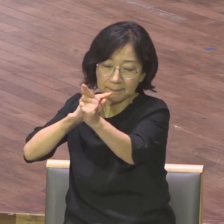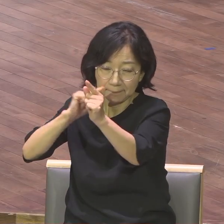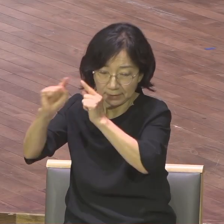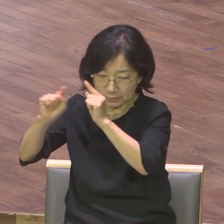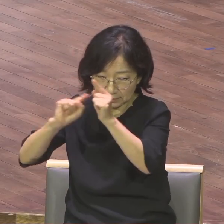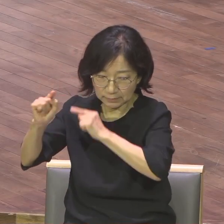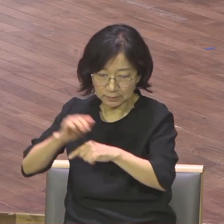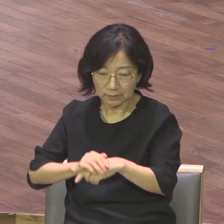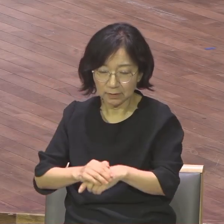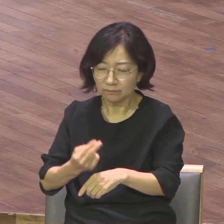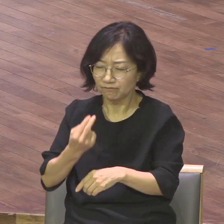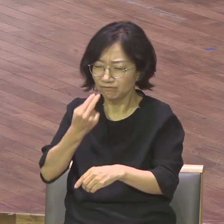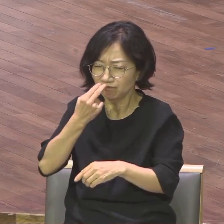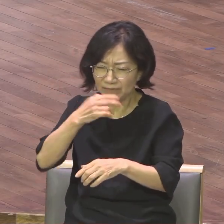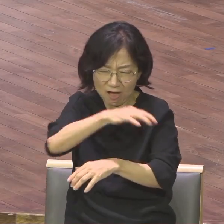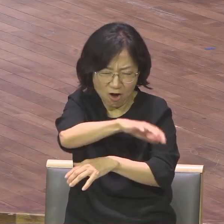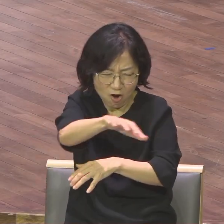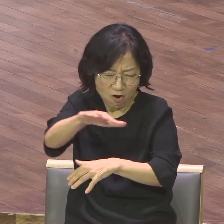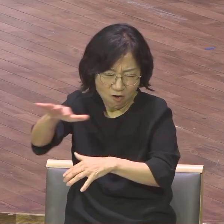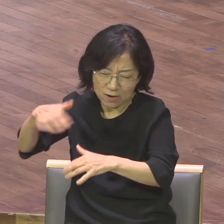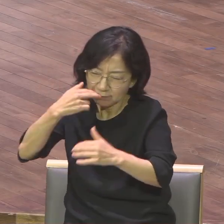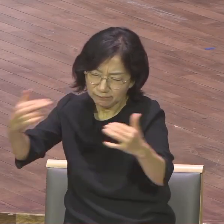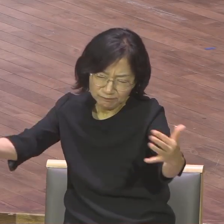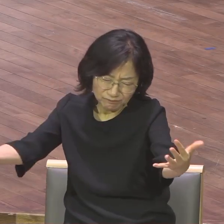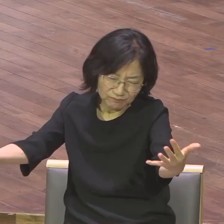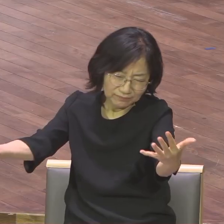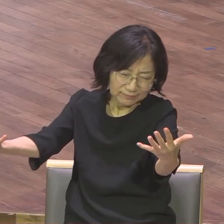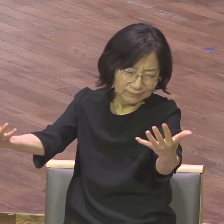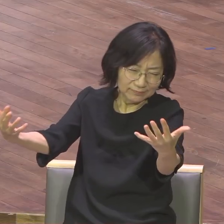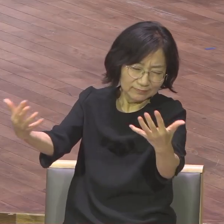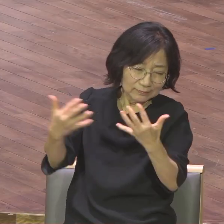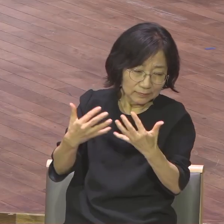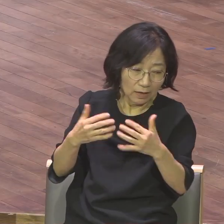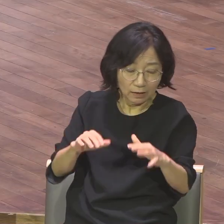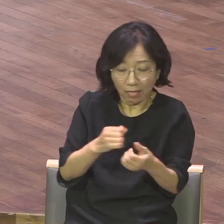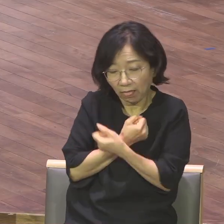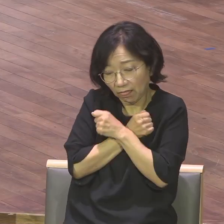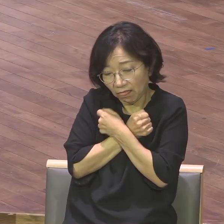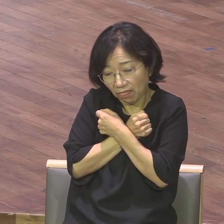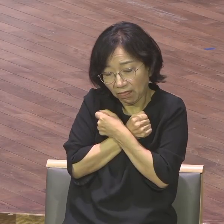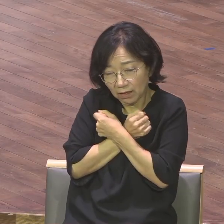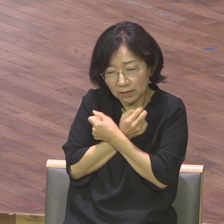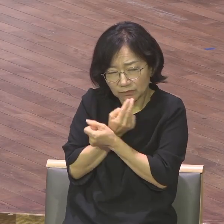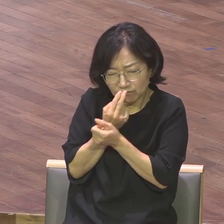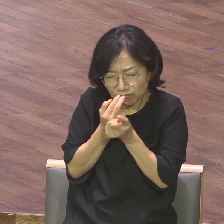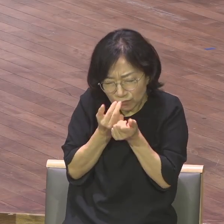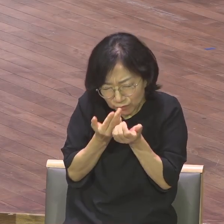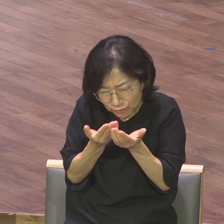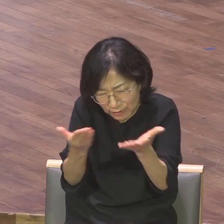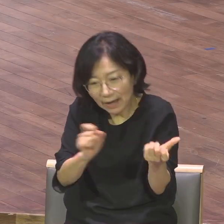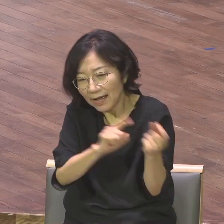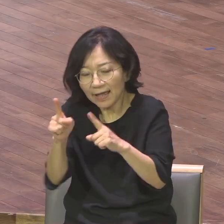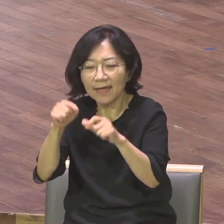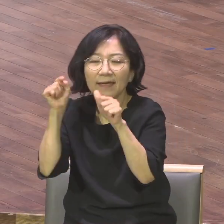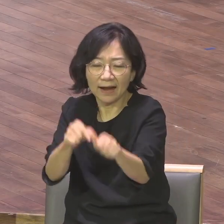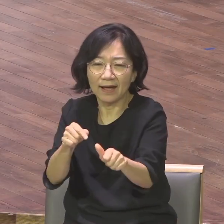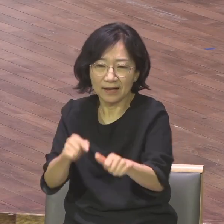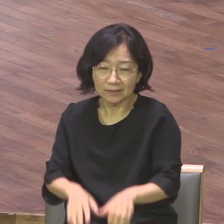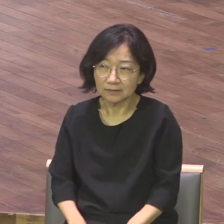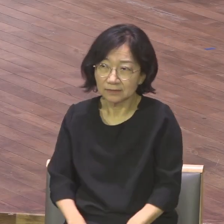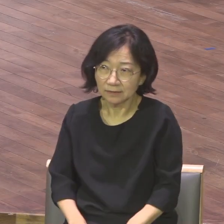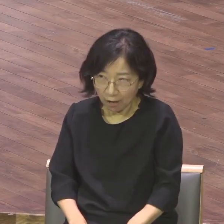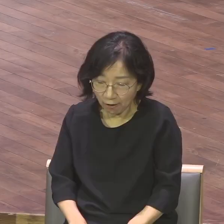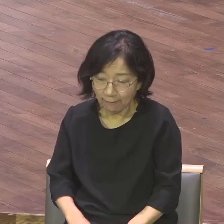이같이 말씀하시기를 생기야 사방에서부터 와서 이 죽음을 당한 자에게 불어서 살아나게 하라 하셨다 하라. 이에 내가